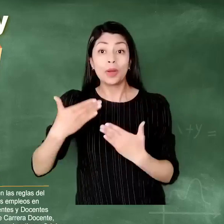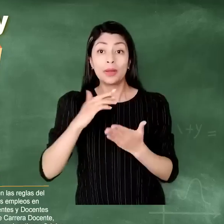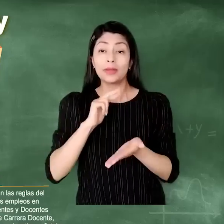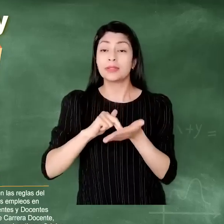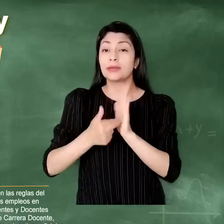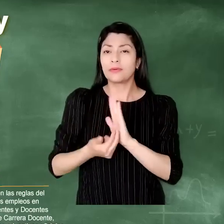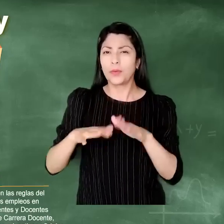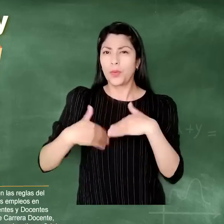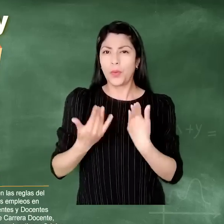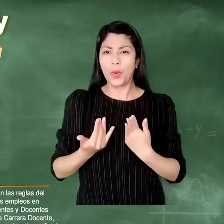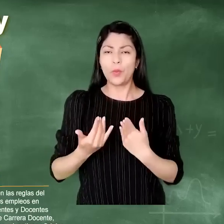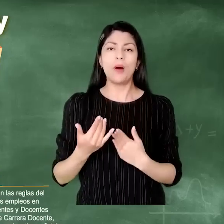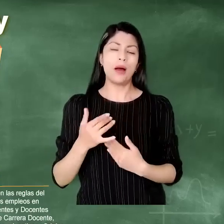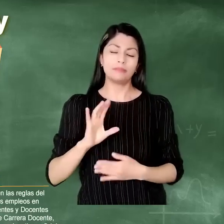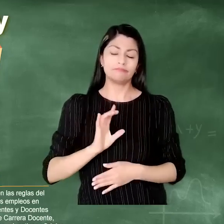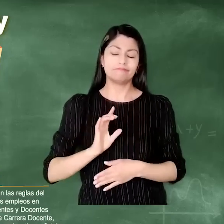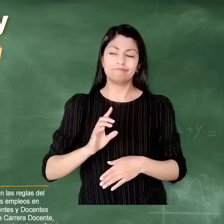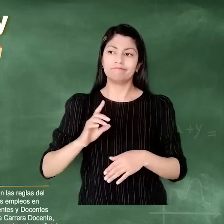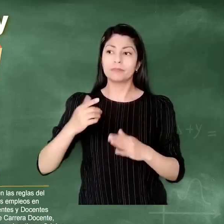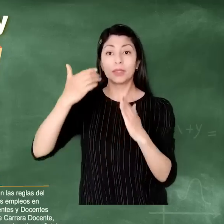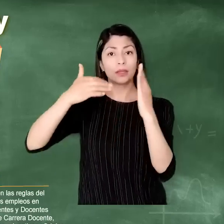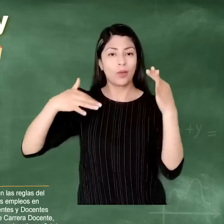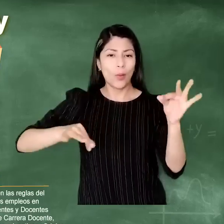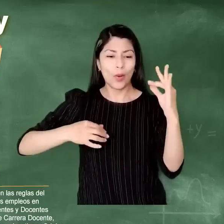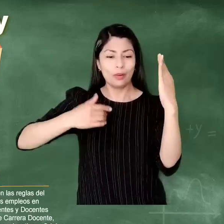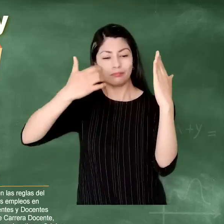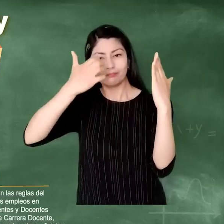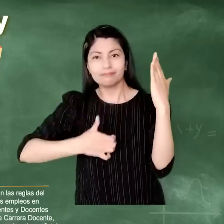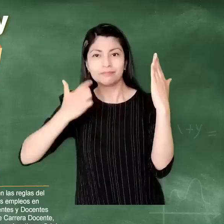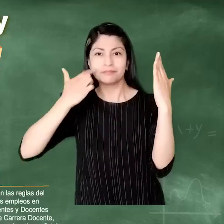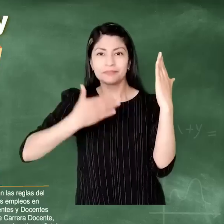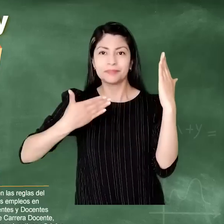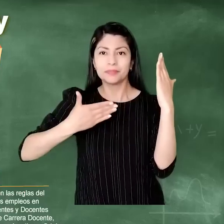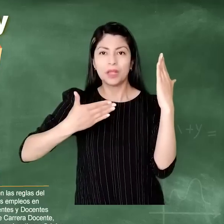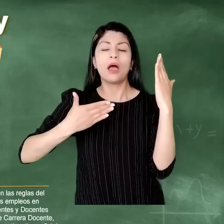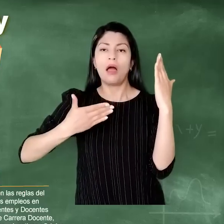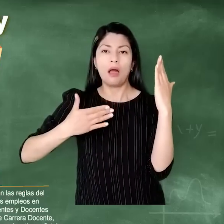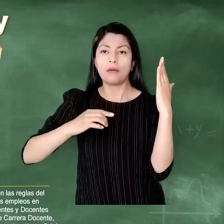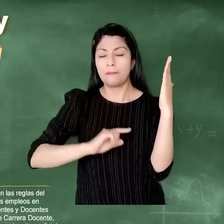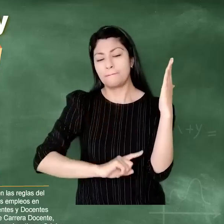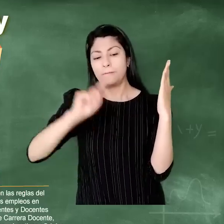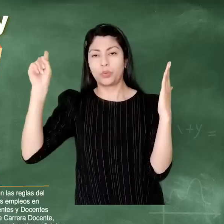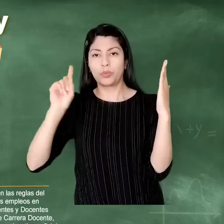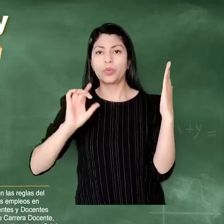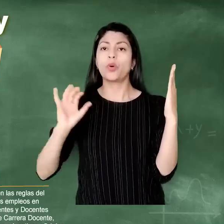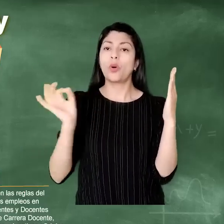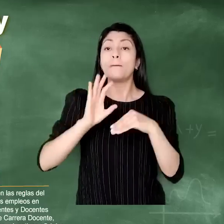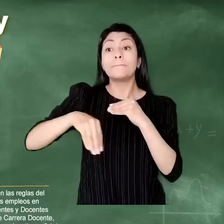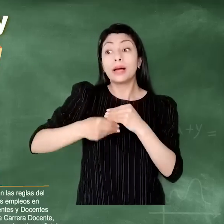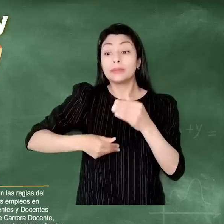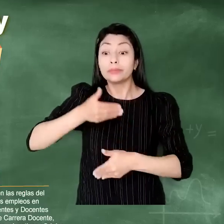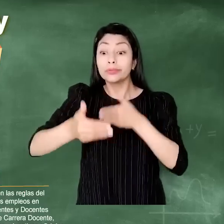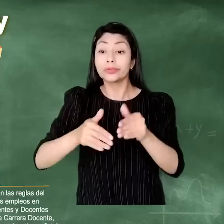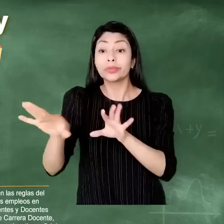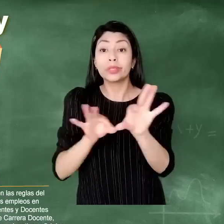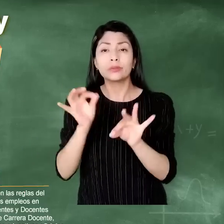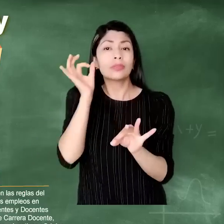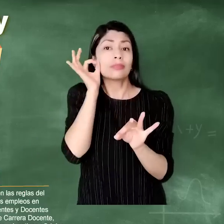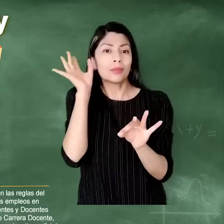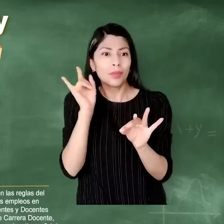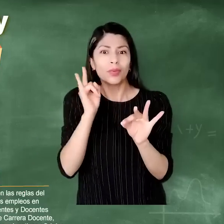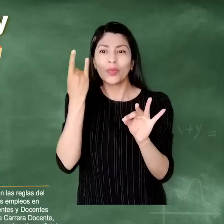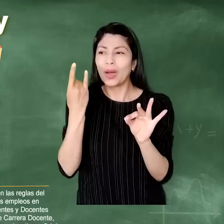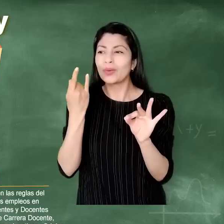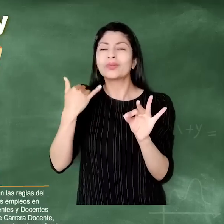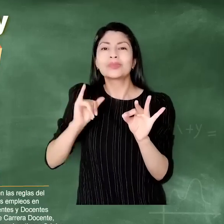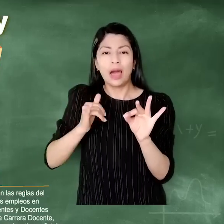pruebas presentadas por los aspirantes involucrados y, por ende, a su exclusión del proceso de selección en cualquier momento